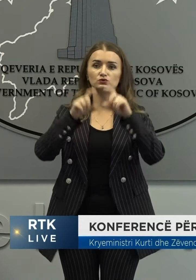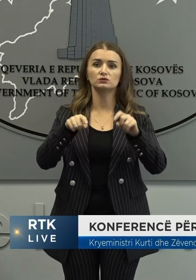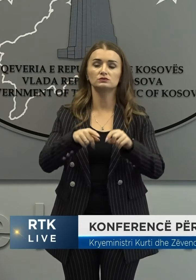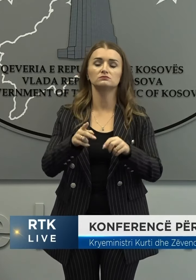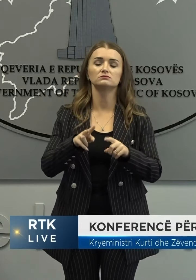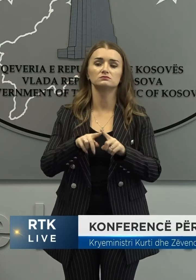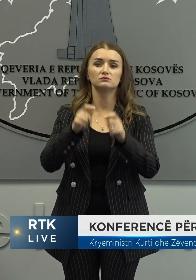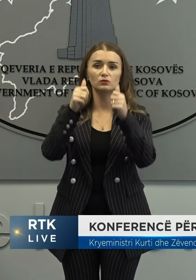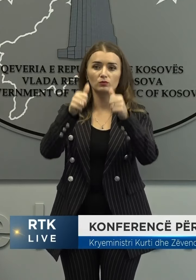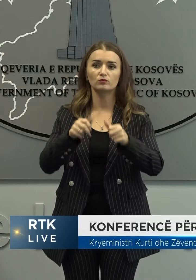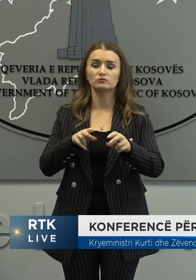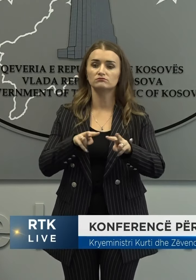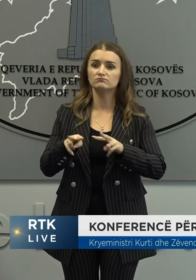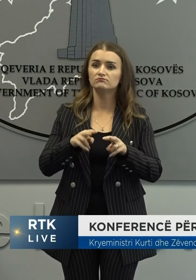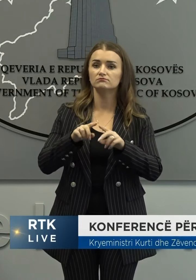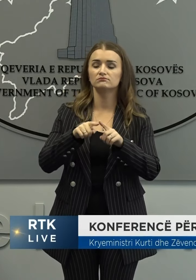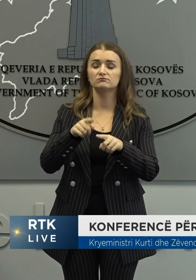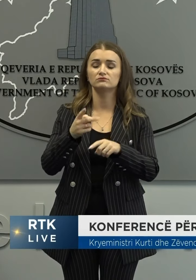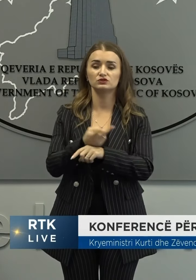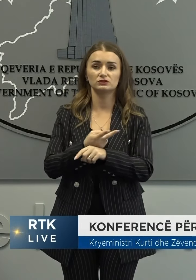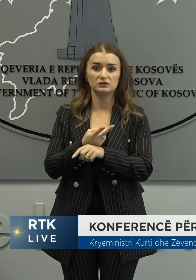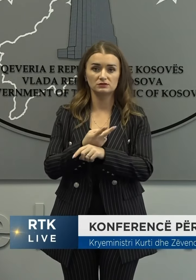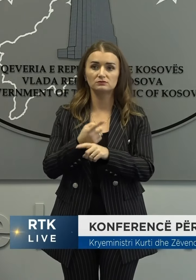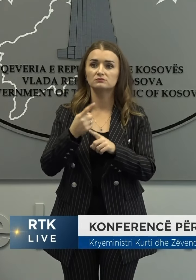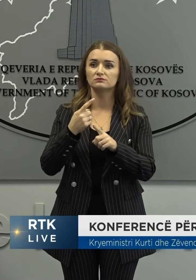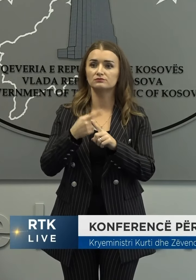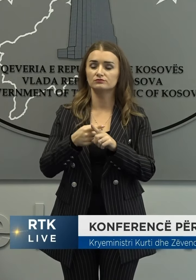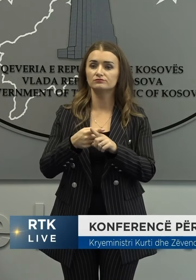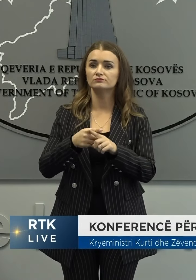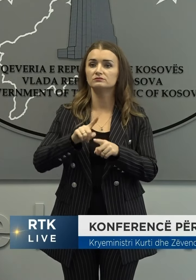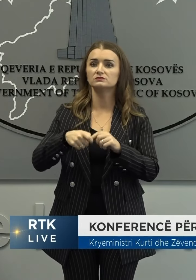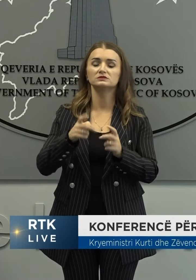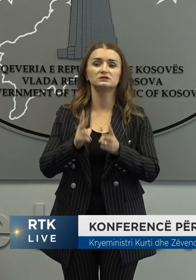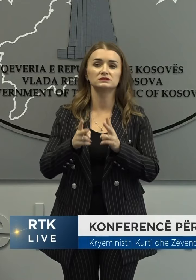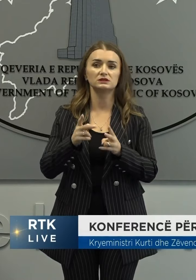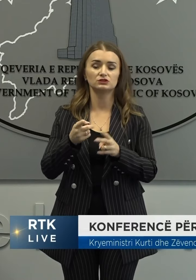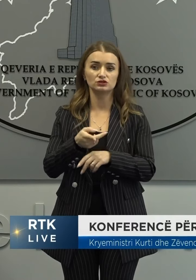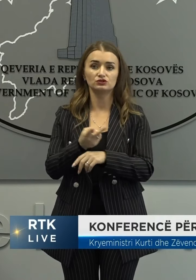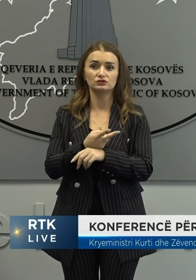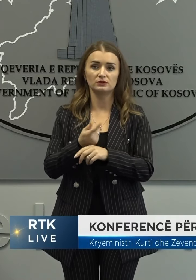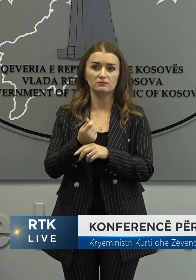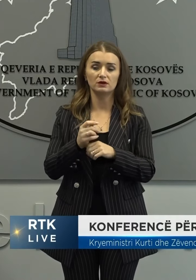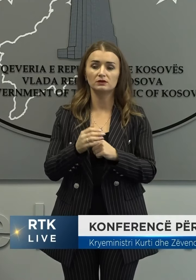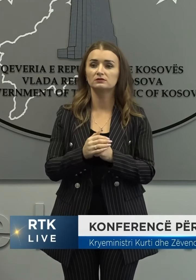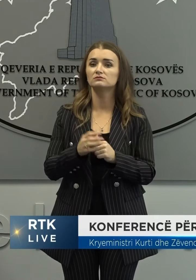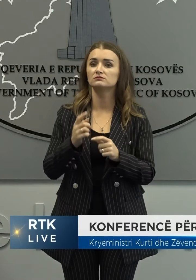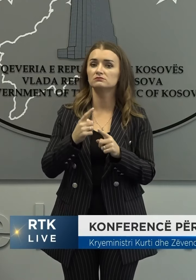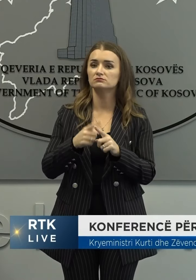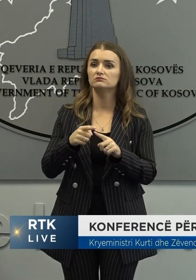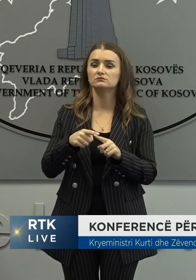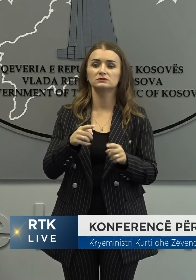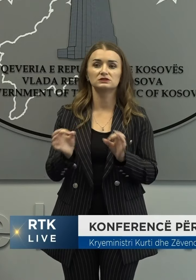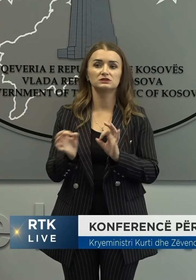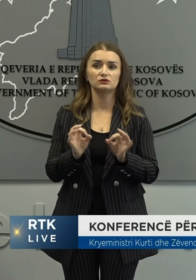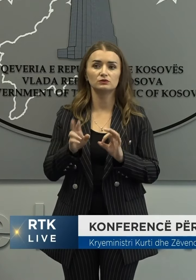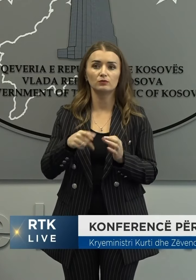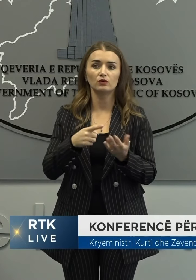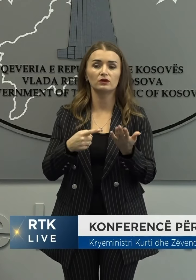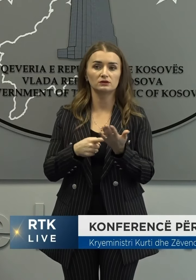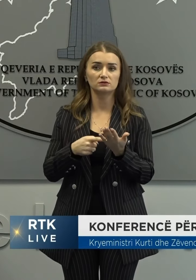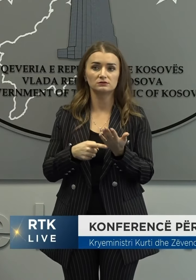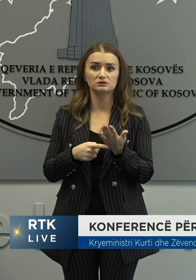dhe ndërmarrjen e reformave në menaxhimin e investimeve publike. Tek siguria kibernetike kemi parafrimin me direktivat